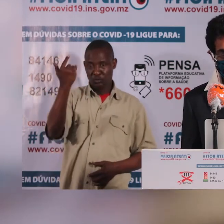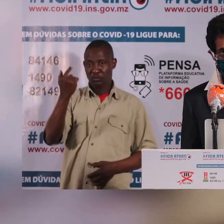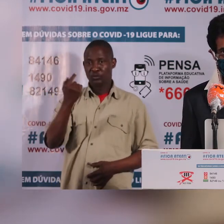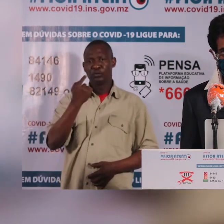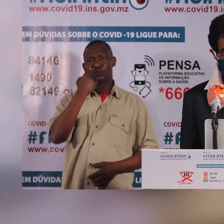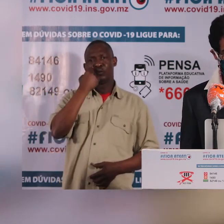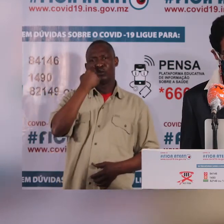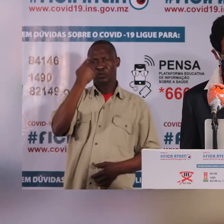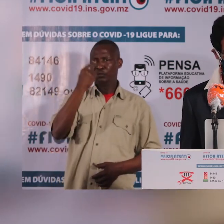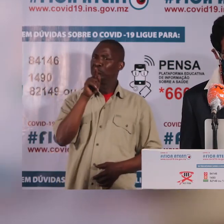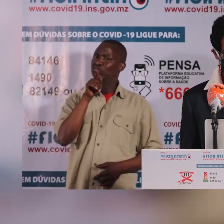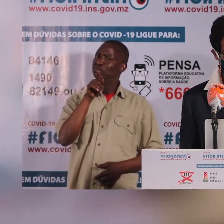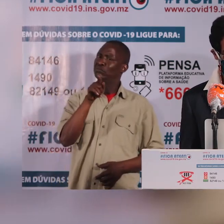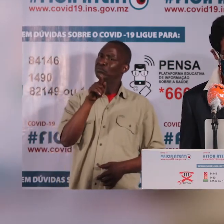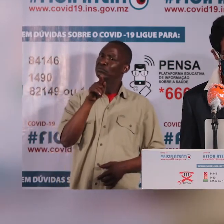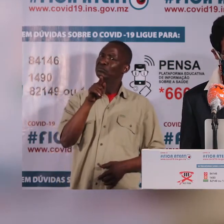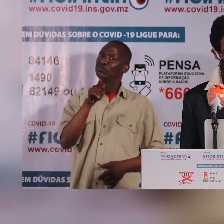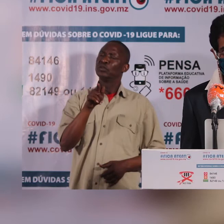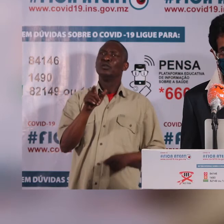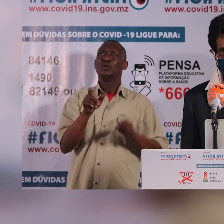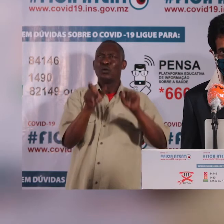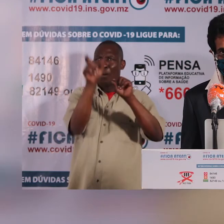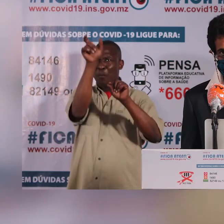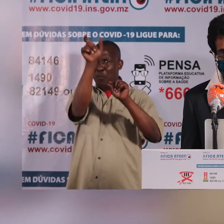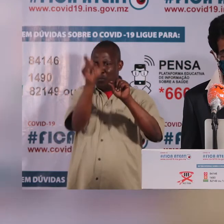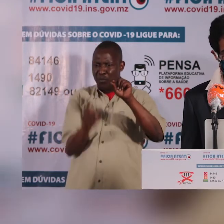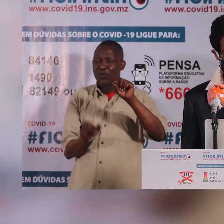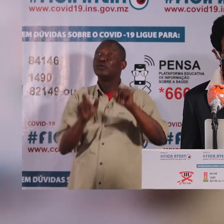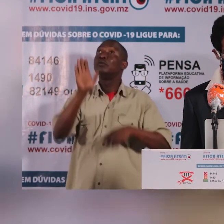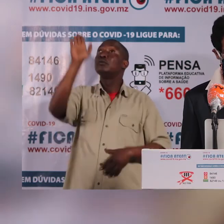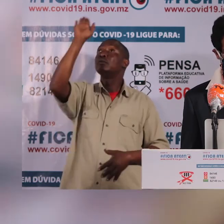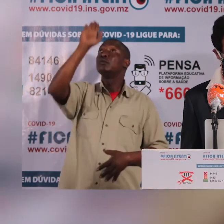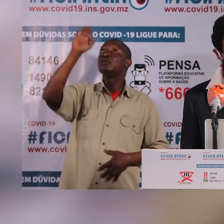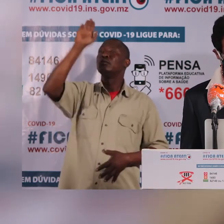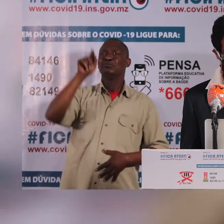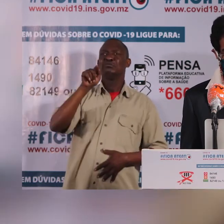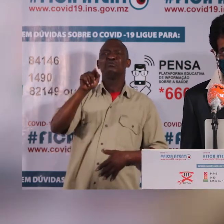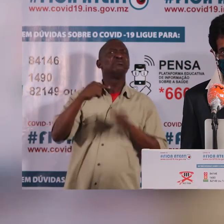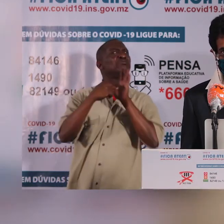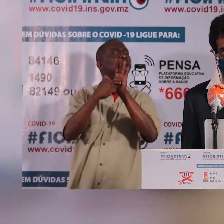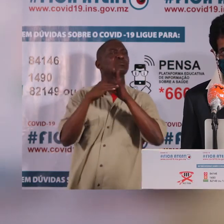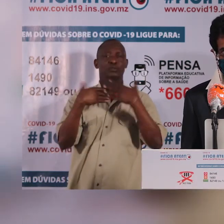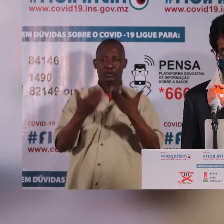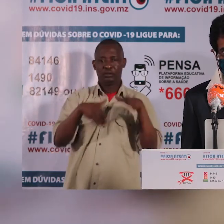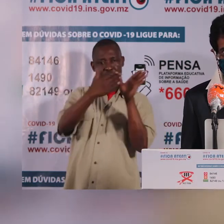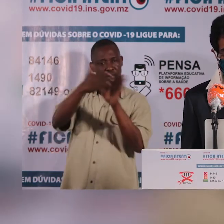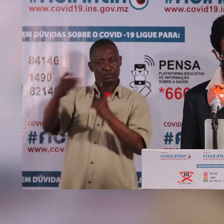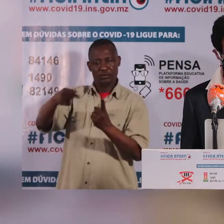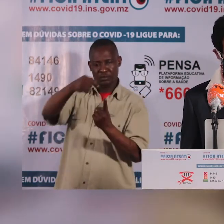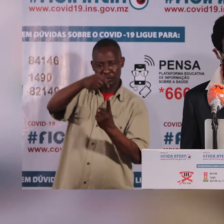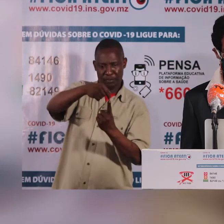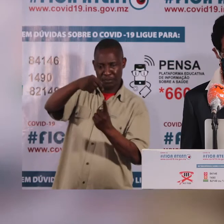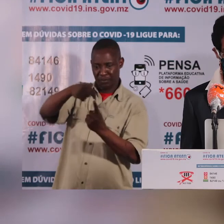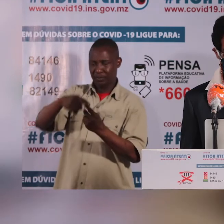em cima, onde tem uma barra azul, que é o número de indivíduos testados, a barra cor-de-rosa, o número de indivíduos que